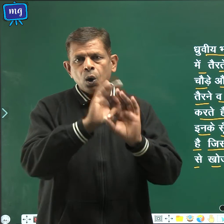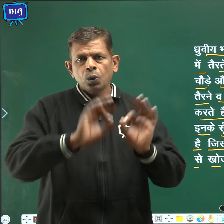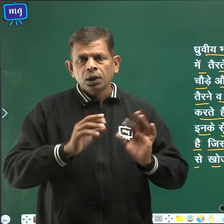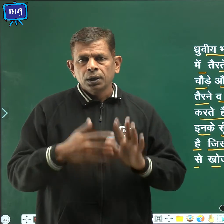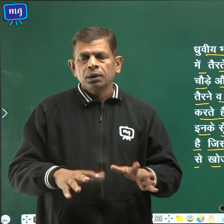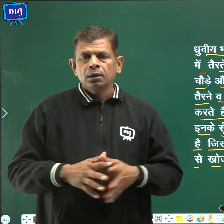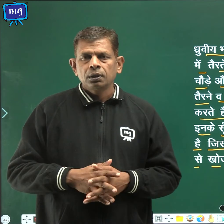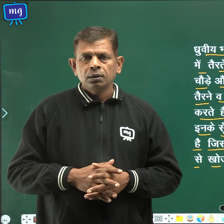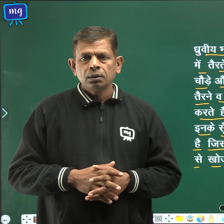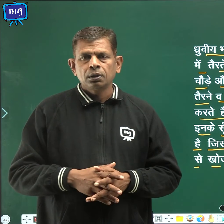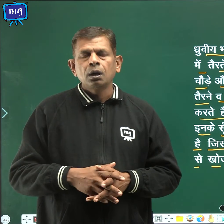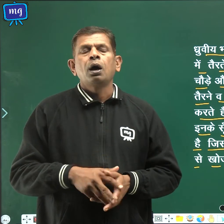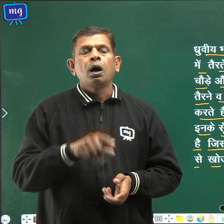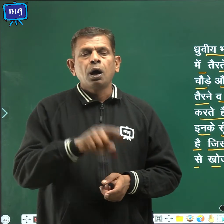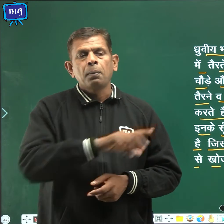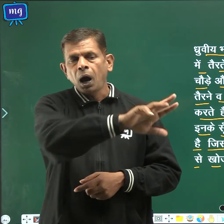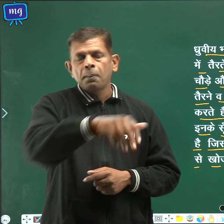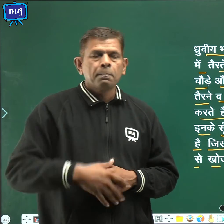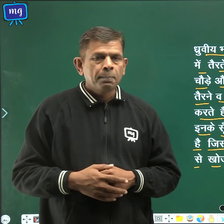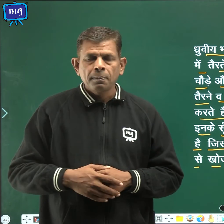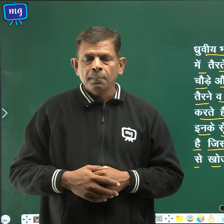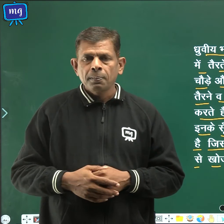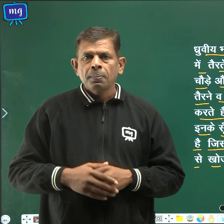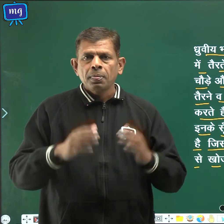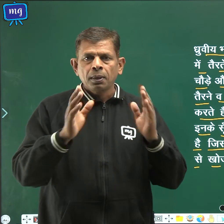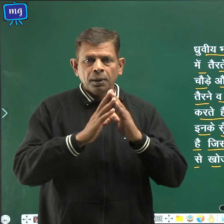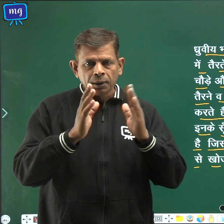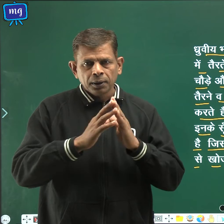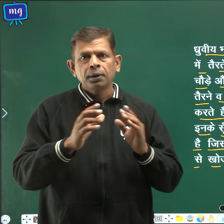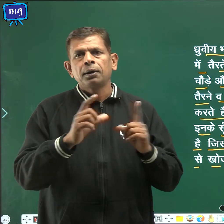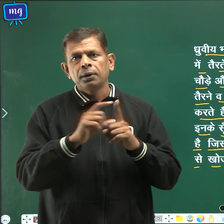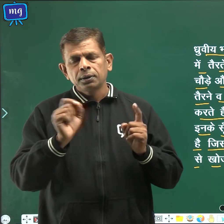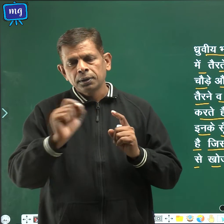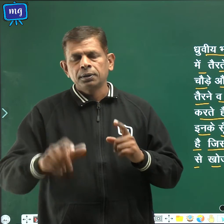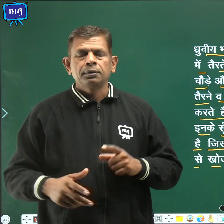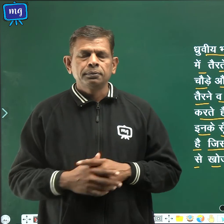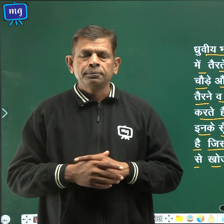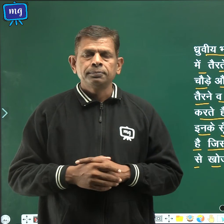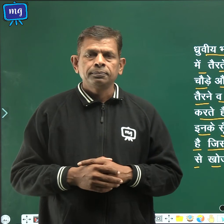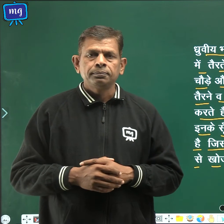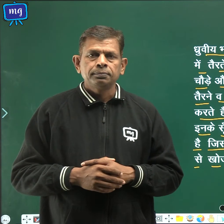हैं। अब आप गृह कार्य करेंगे।